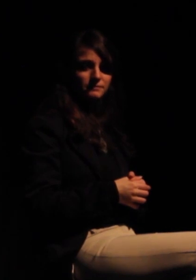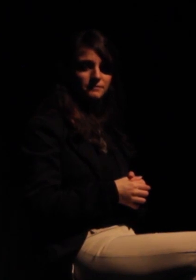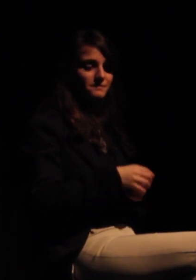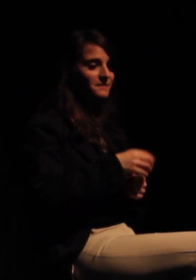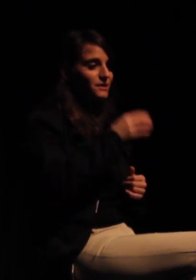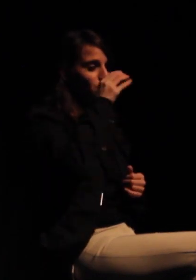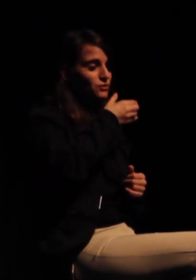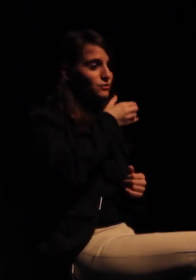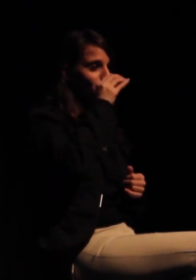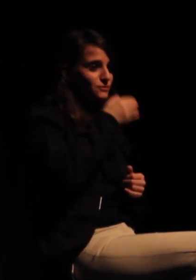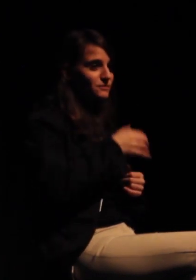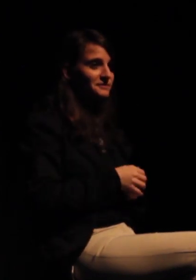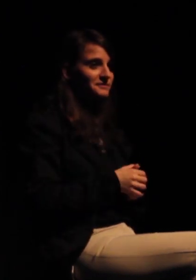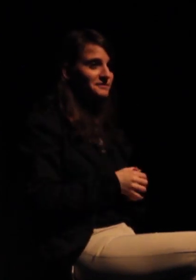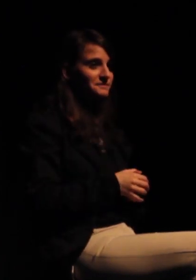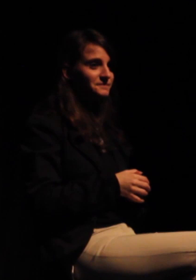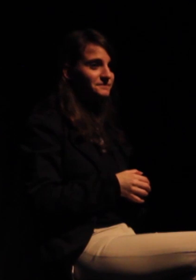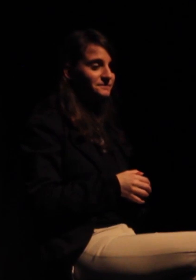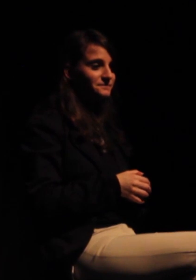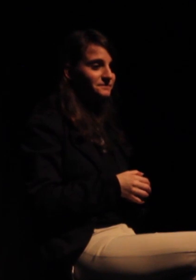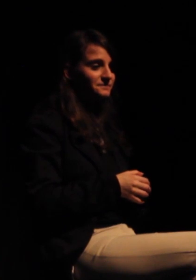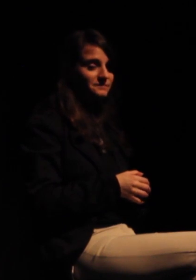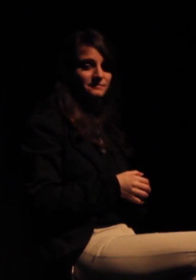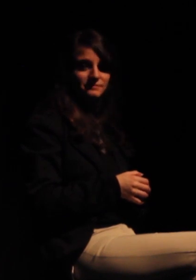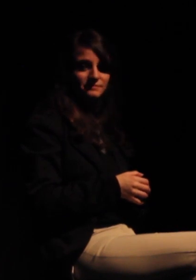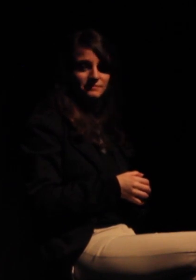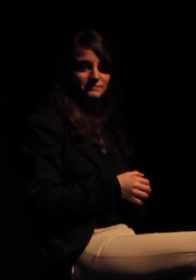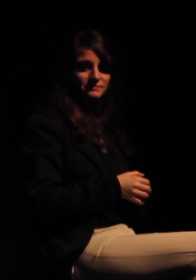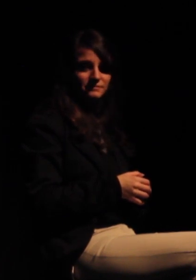suco. Se alguém quiser, eu passo.